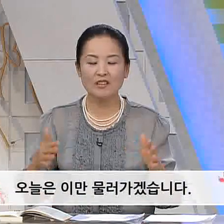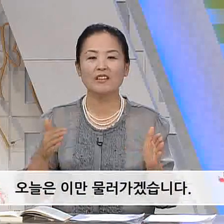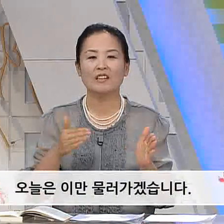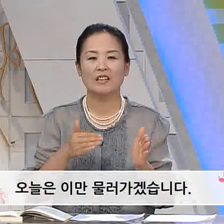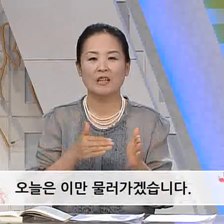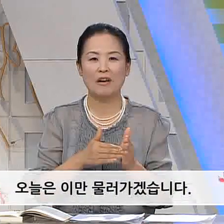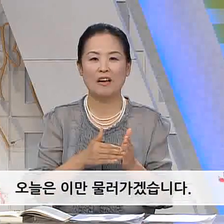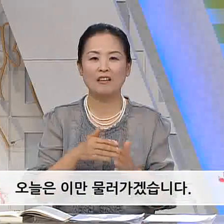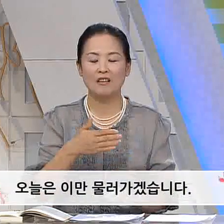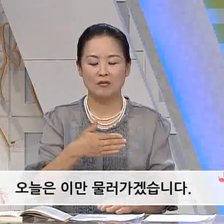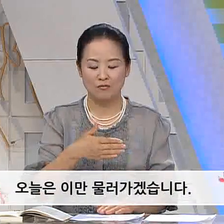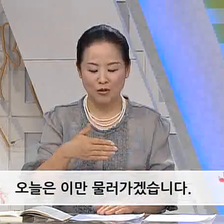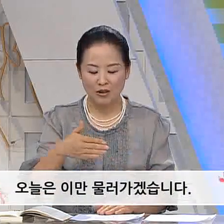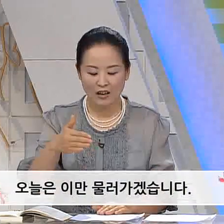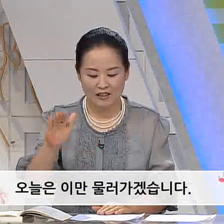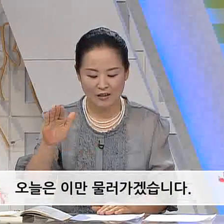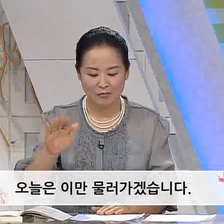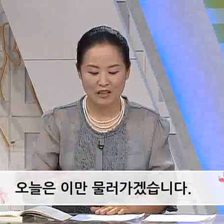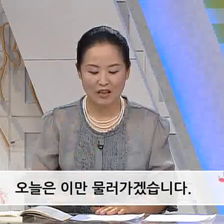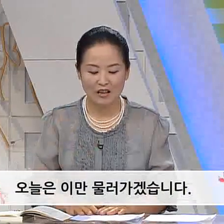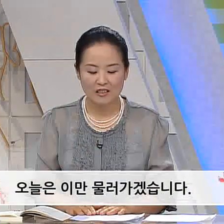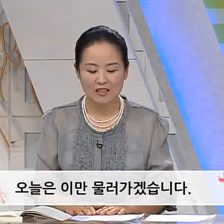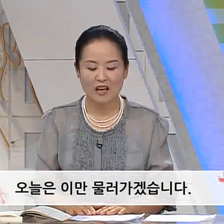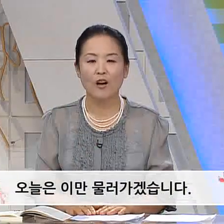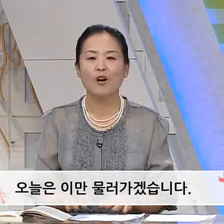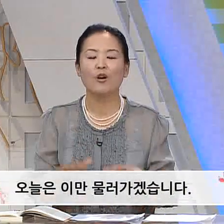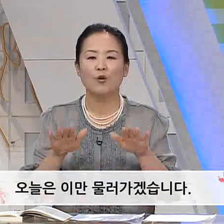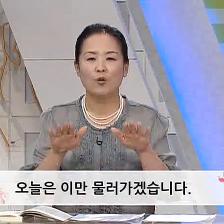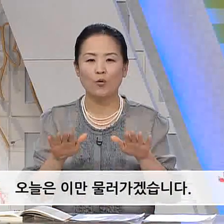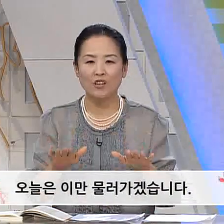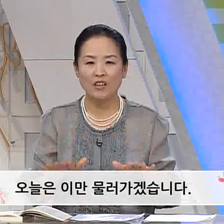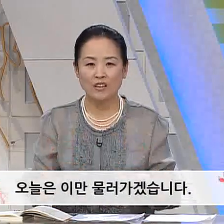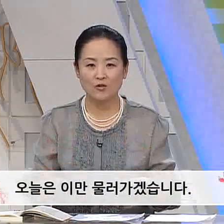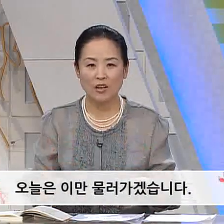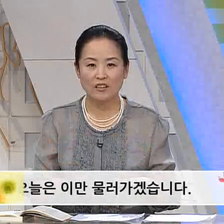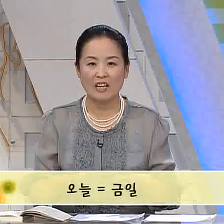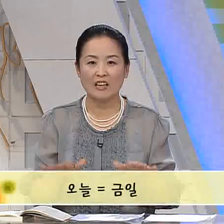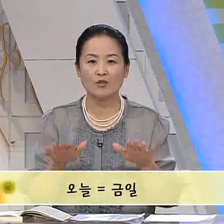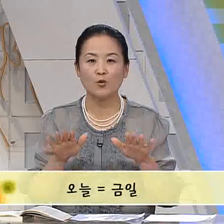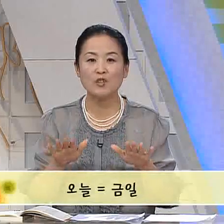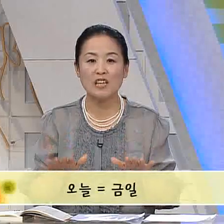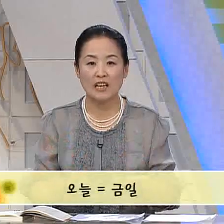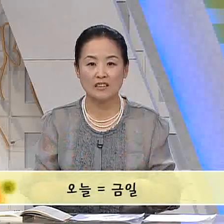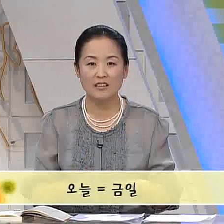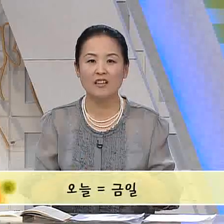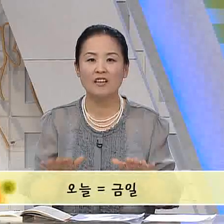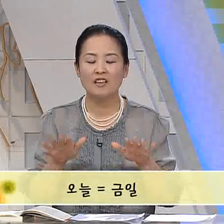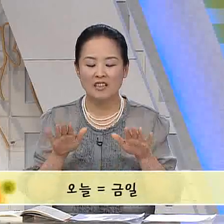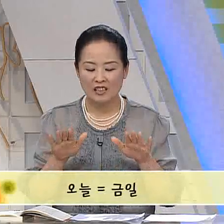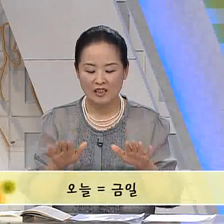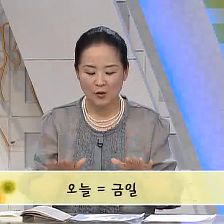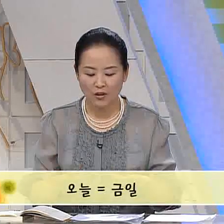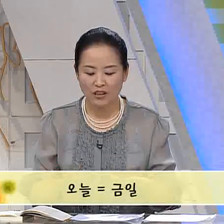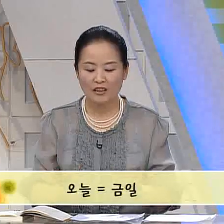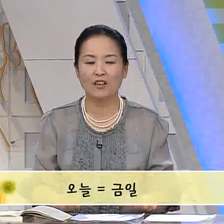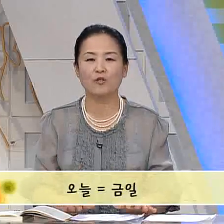이만 물러가겠습니다. 자, 오늘이라는 수화는 자기가 존재하는 시공을 나타내는